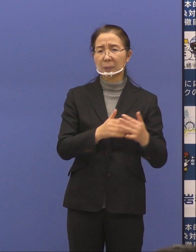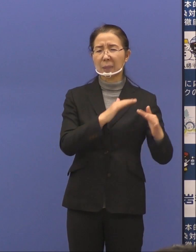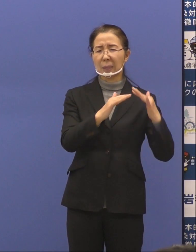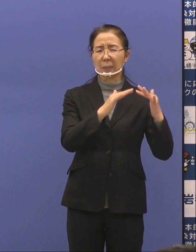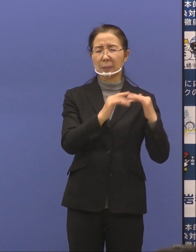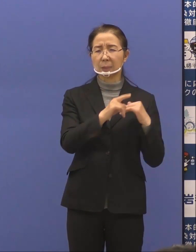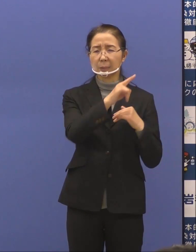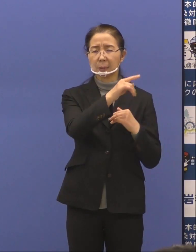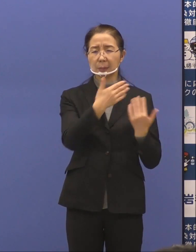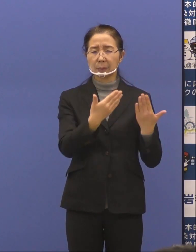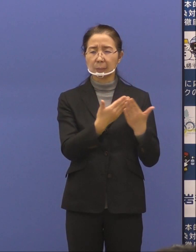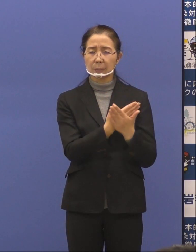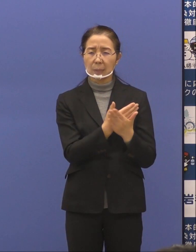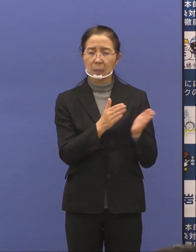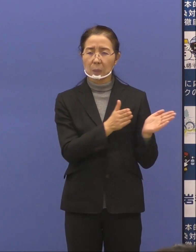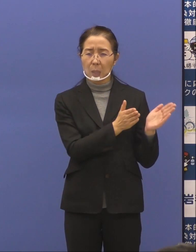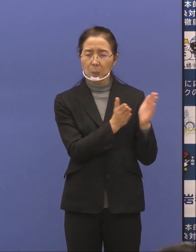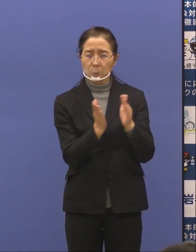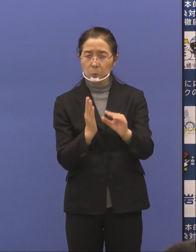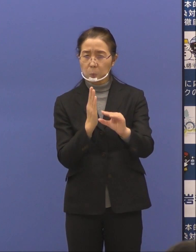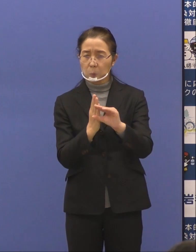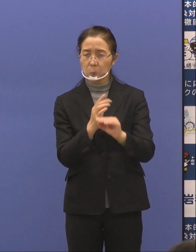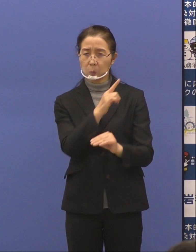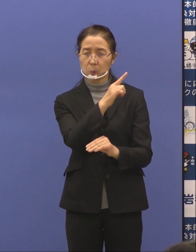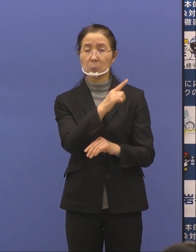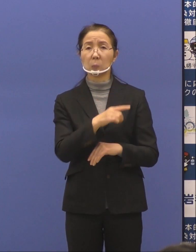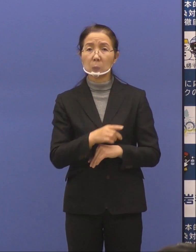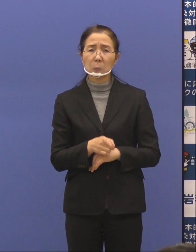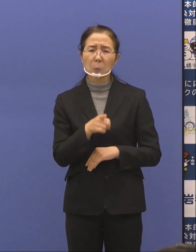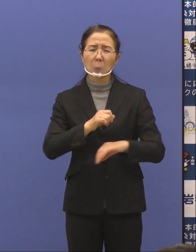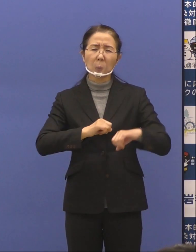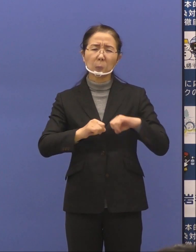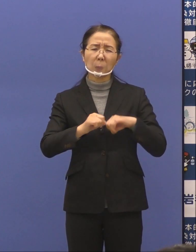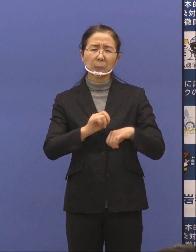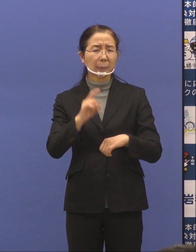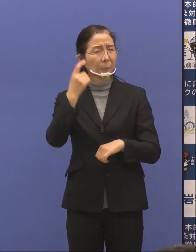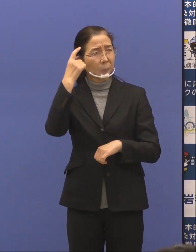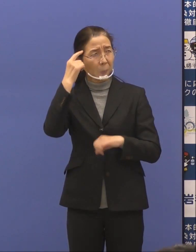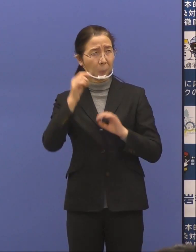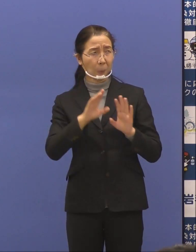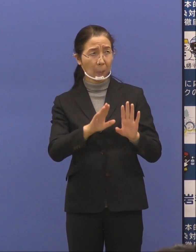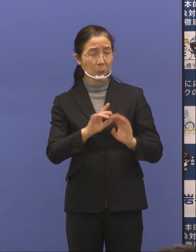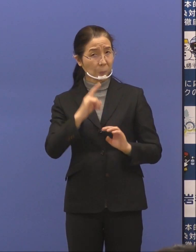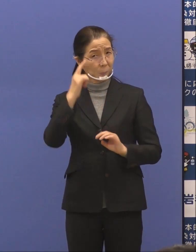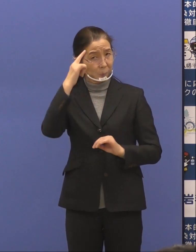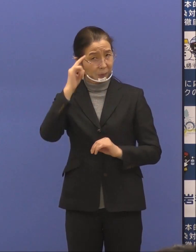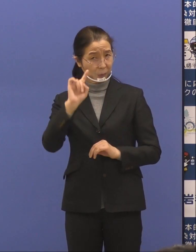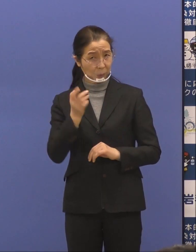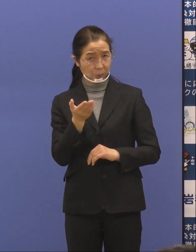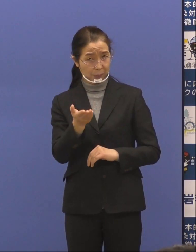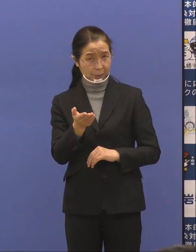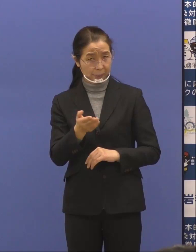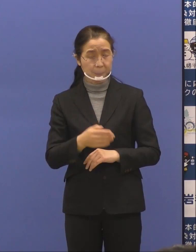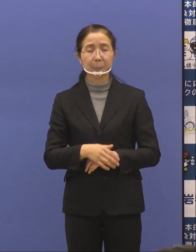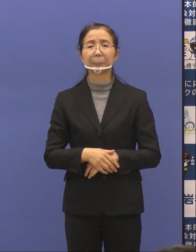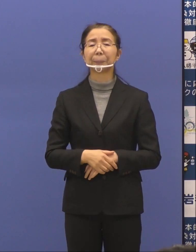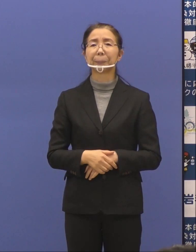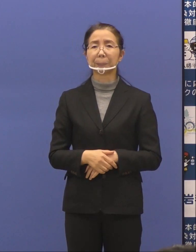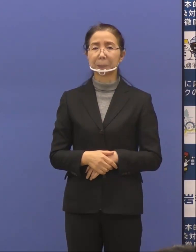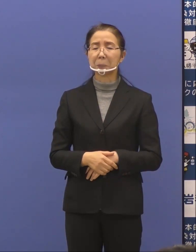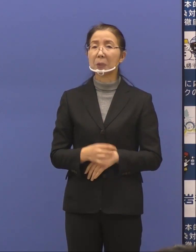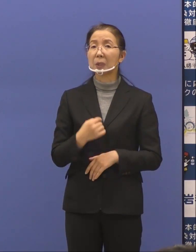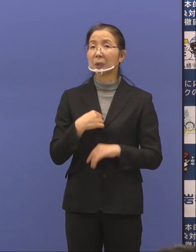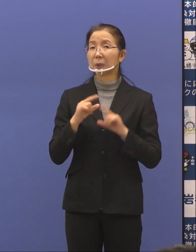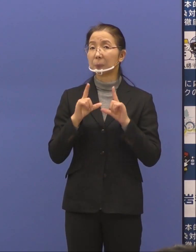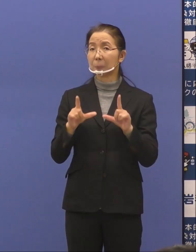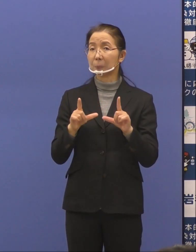風潮にもなってきています。こういったその動きというのはどのように受け止めていらっしゃいますか。 私は今は